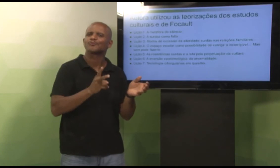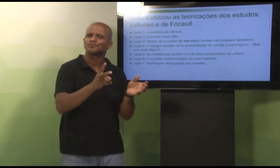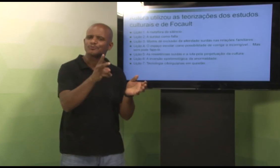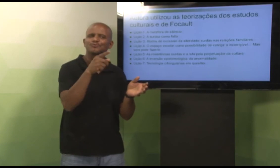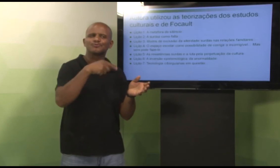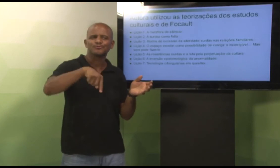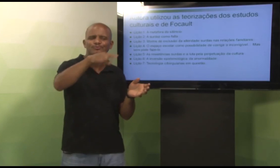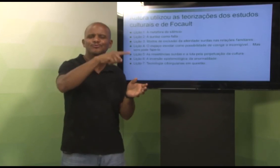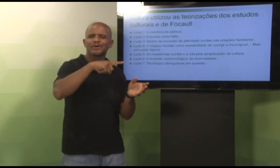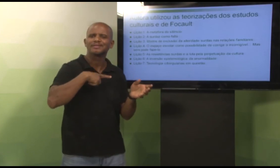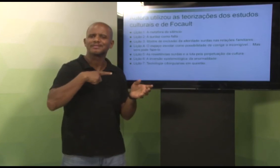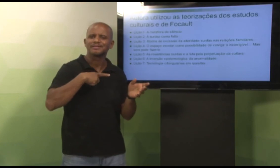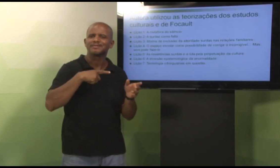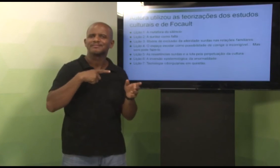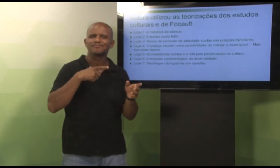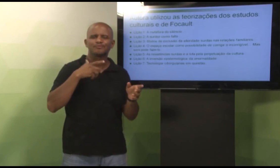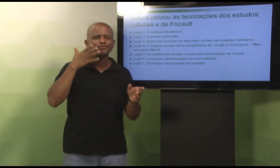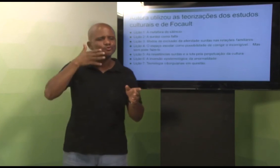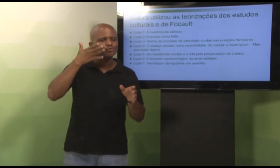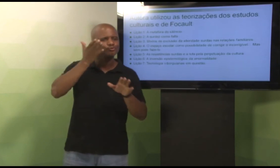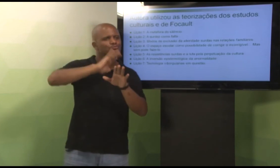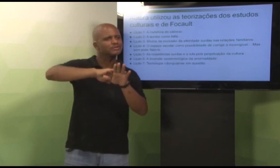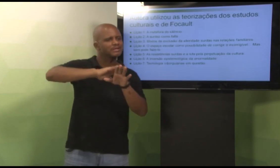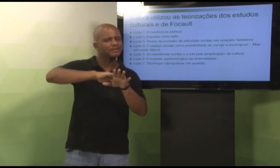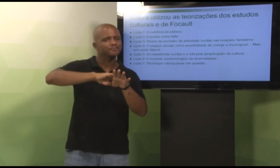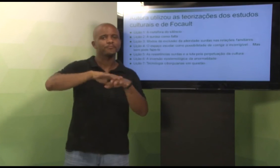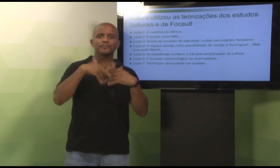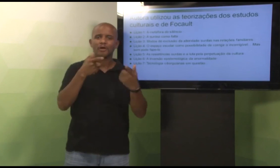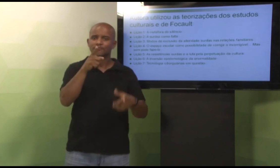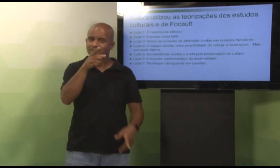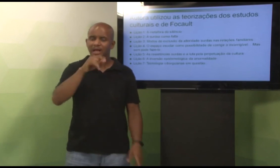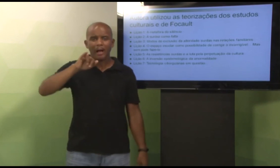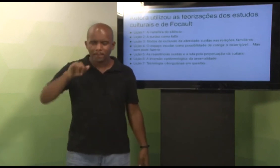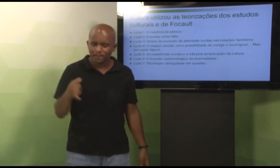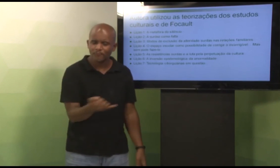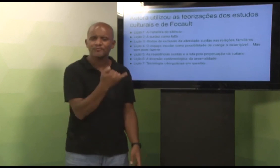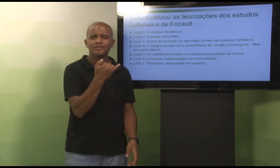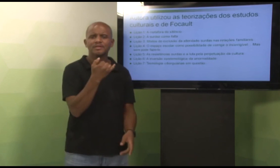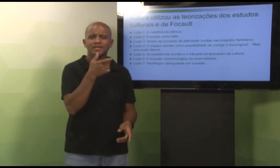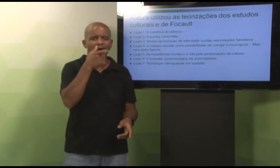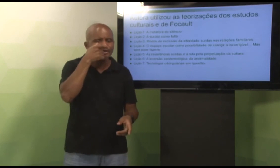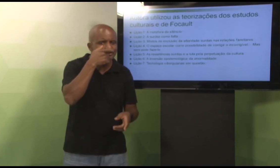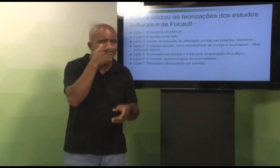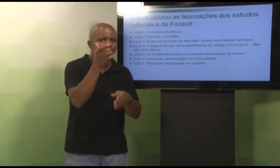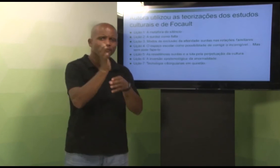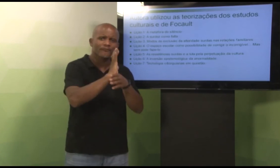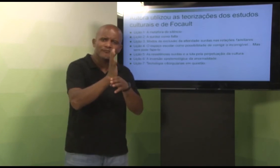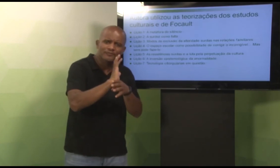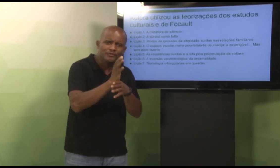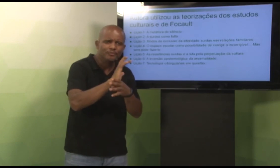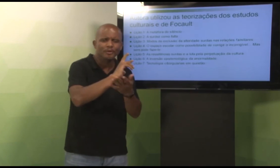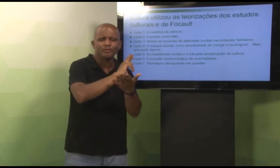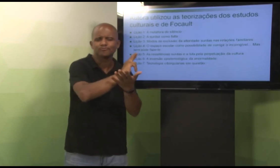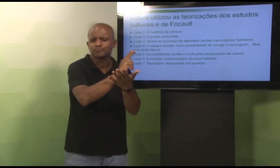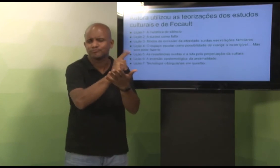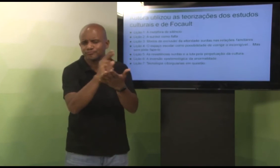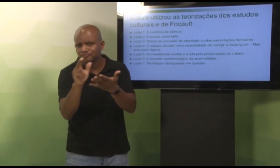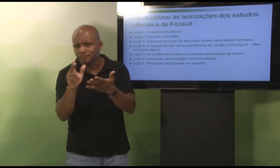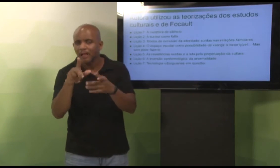E, às vezes, continua aí essa ideia subentendida. Aproveitem, é bem interessante esses filmes. Vejam e